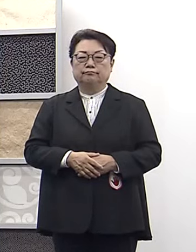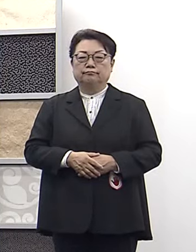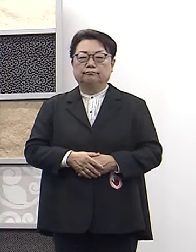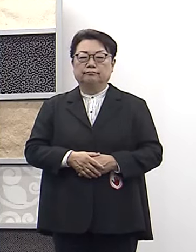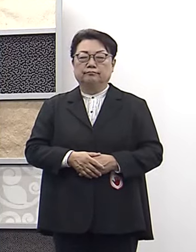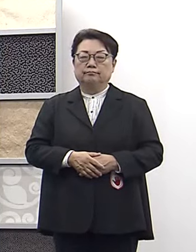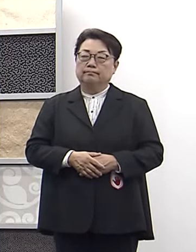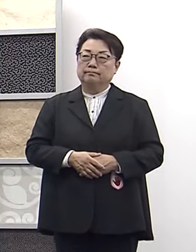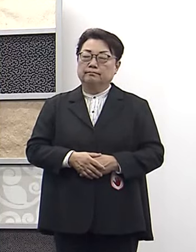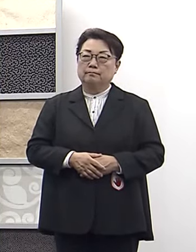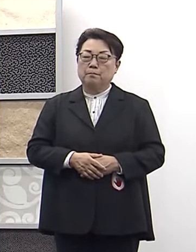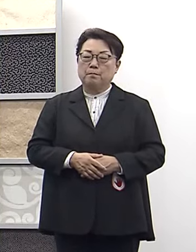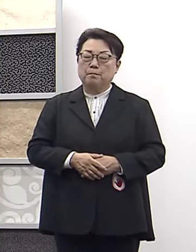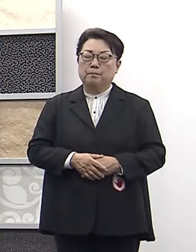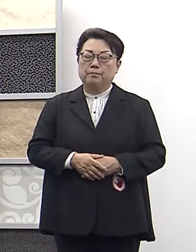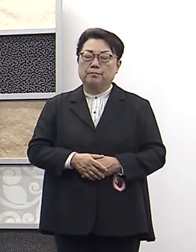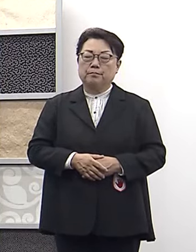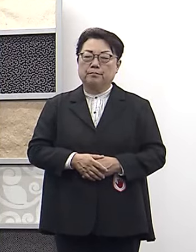なんて言うんでしょうね、